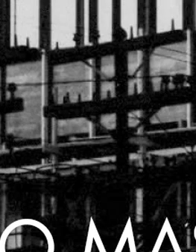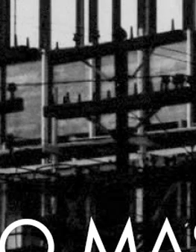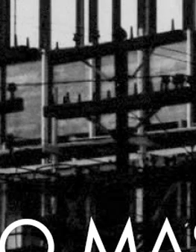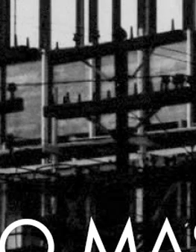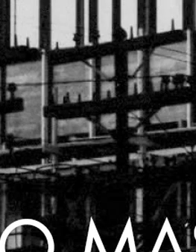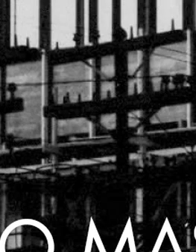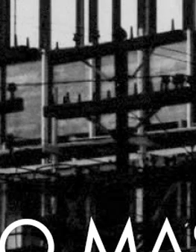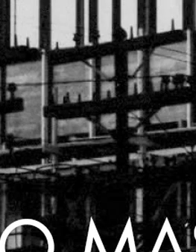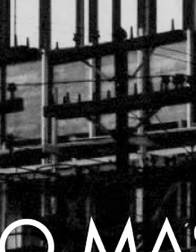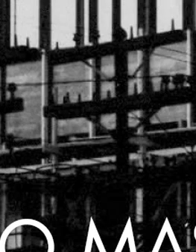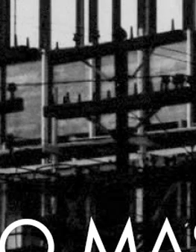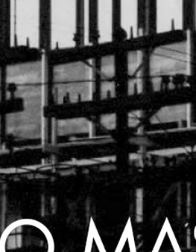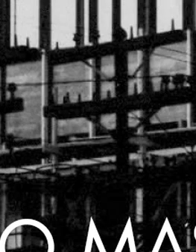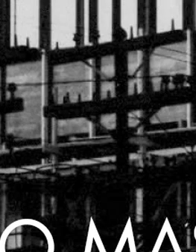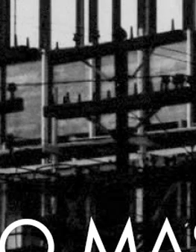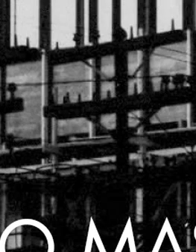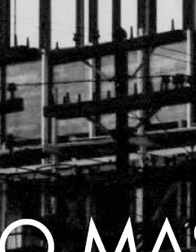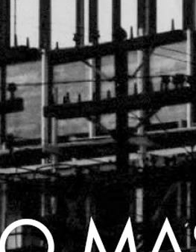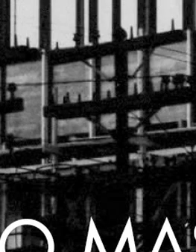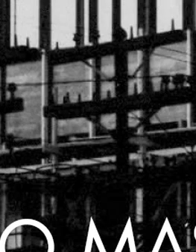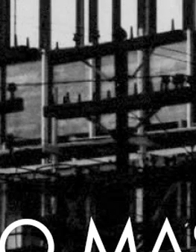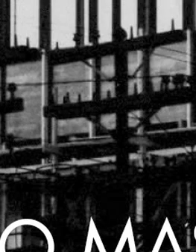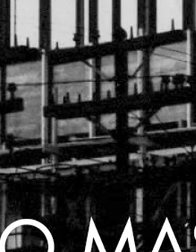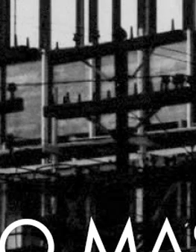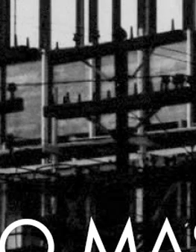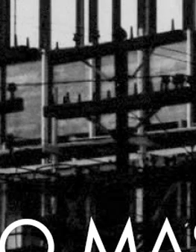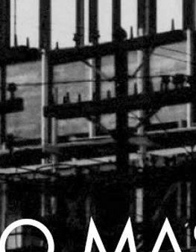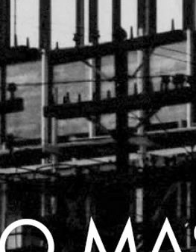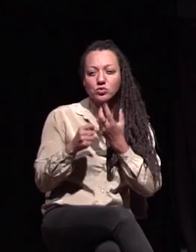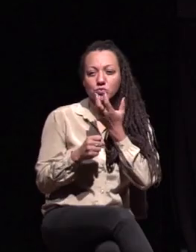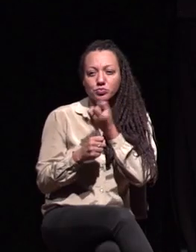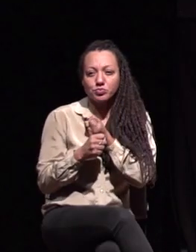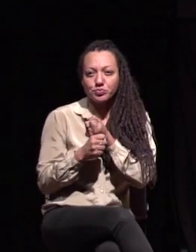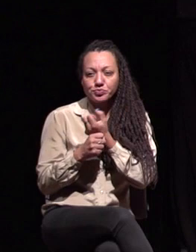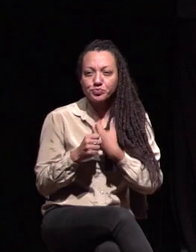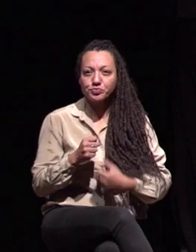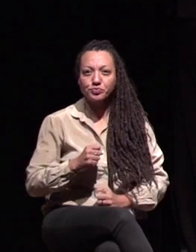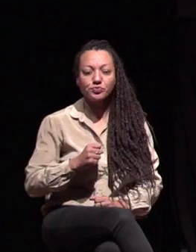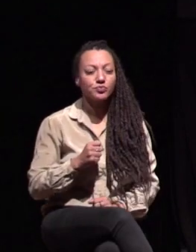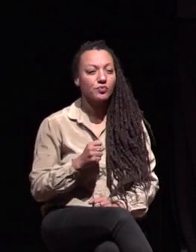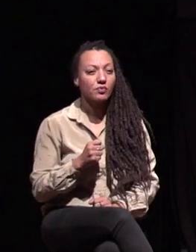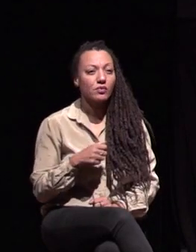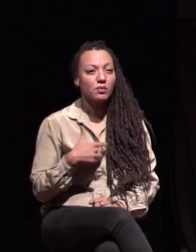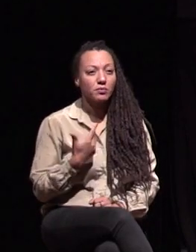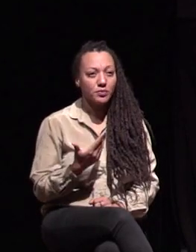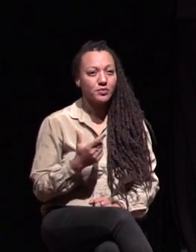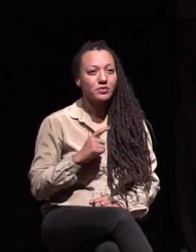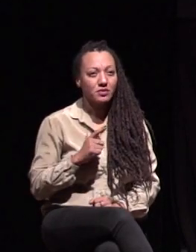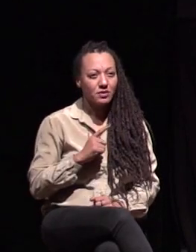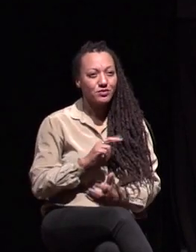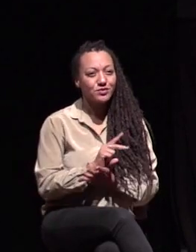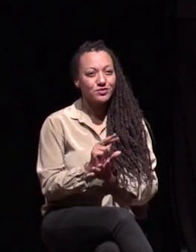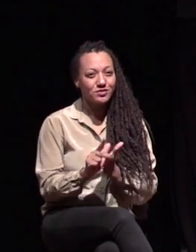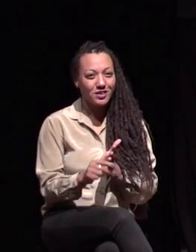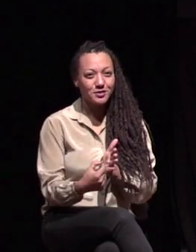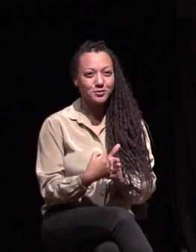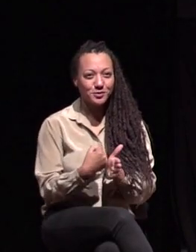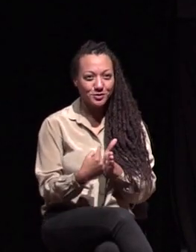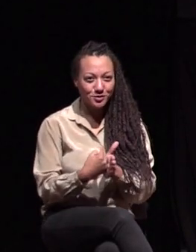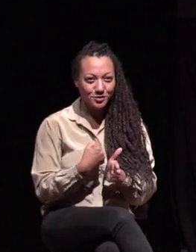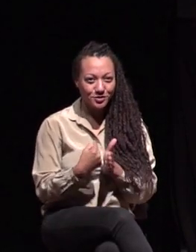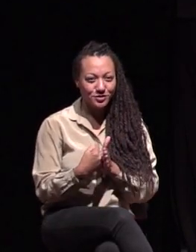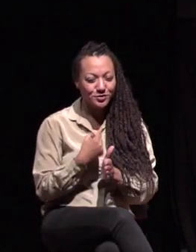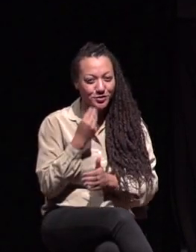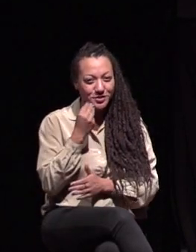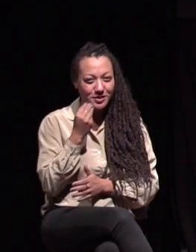Obrigado. Silvio, eu queria convidar todos aqui para a mesa, para a conversa. Bom, a gente recebeu uma série de perguntas, eu